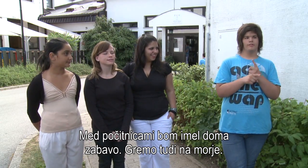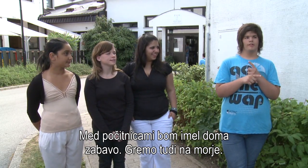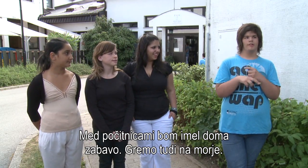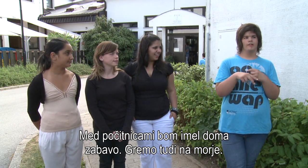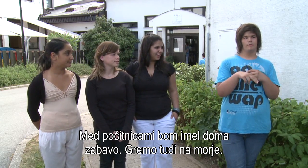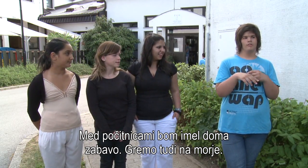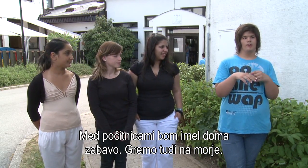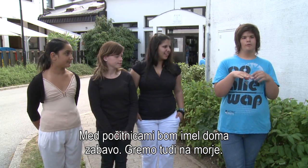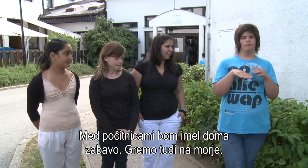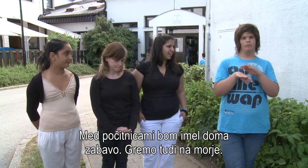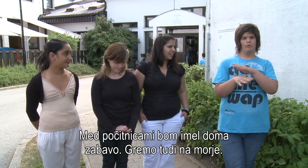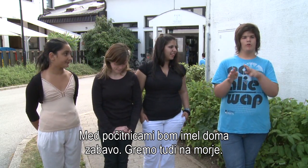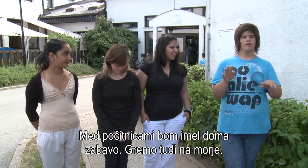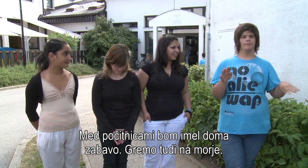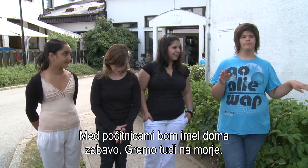tudi gremo na morje,